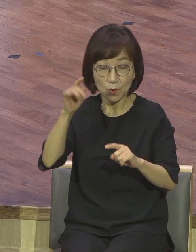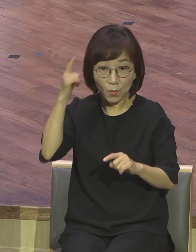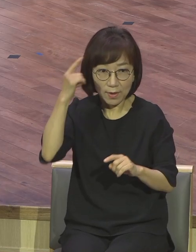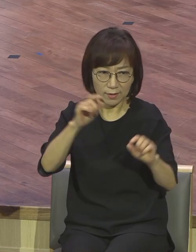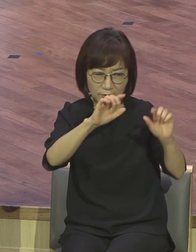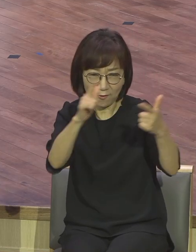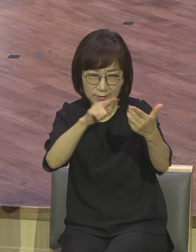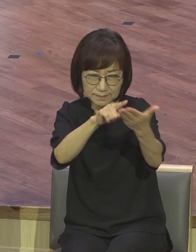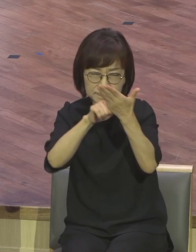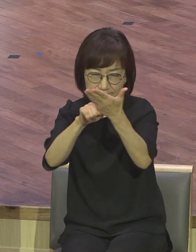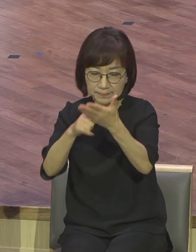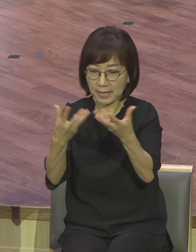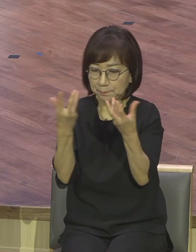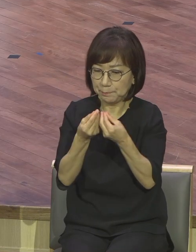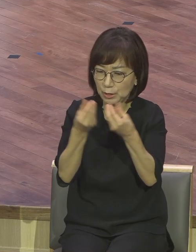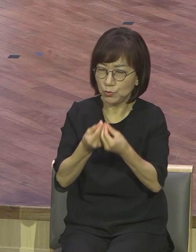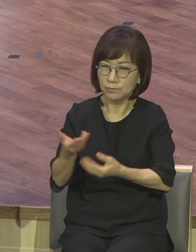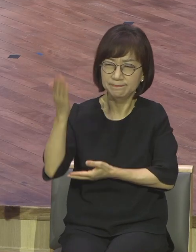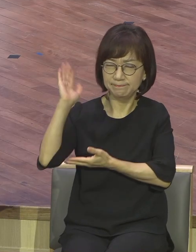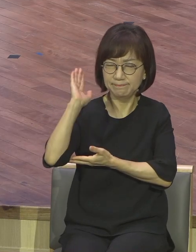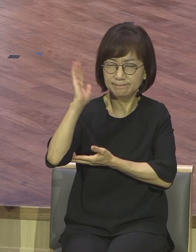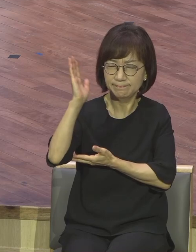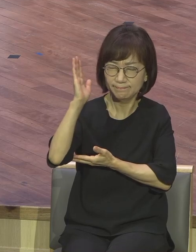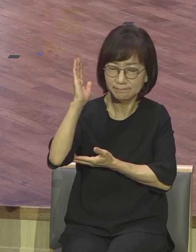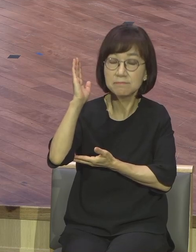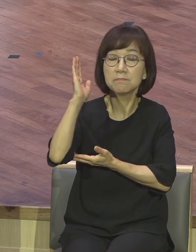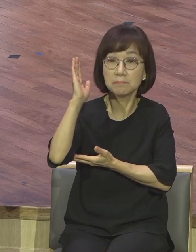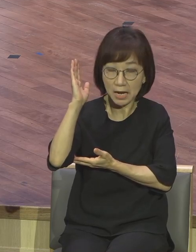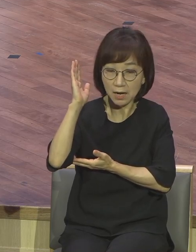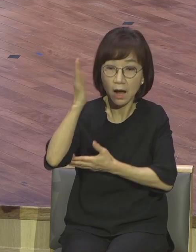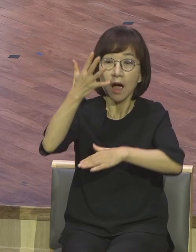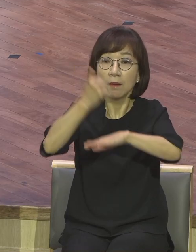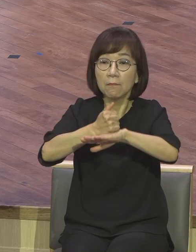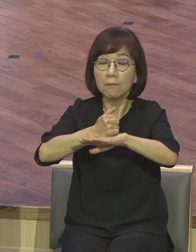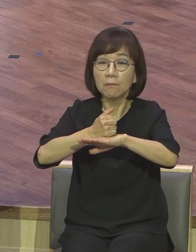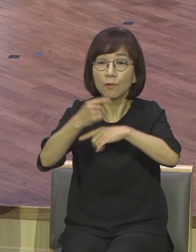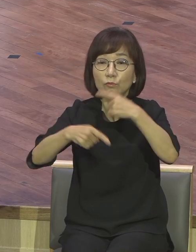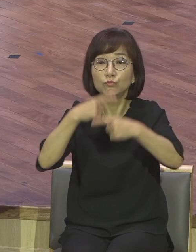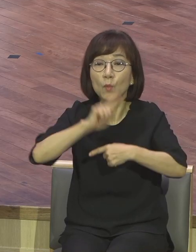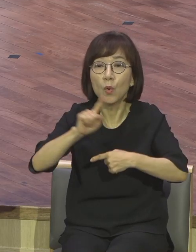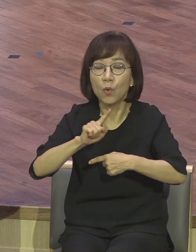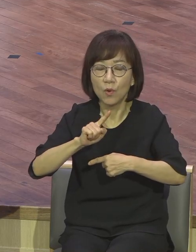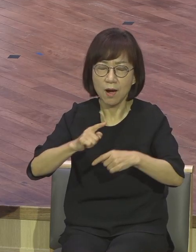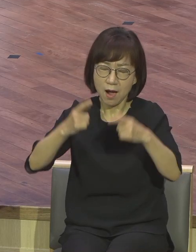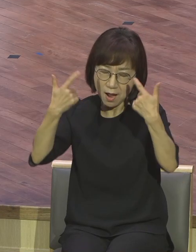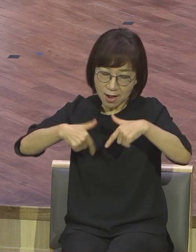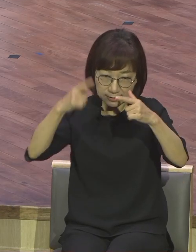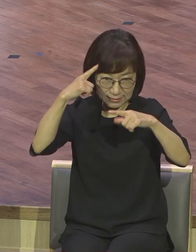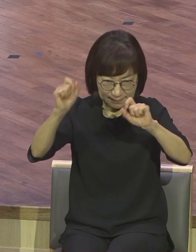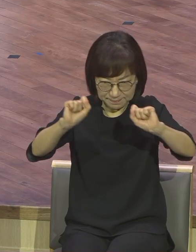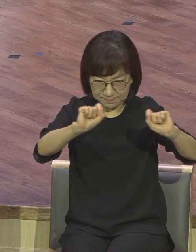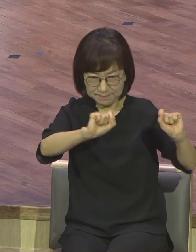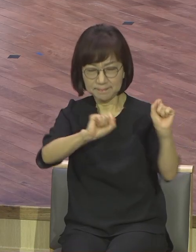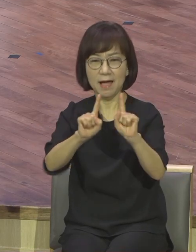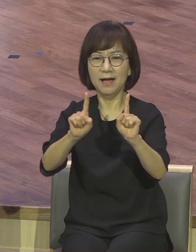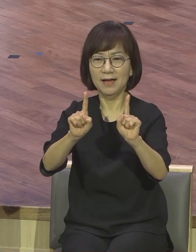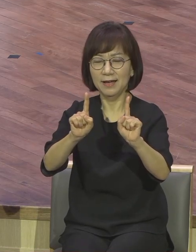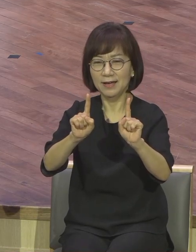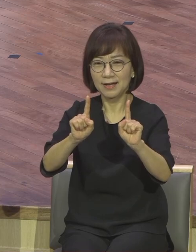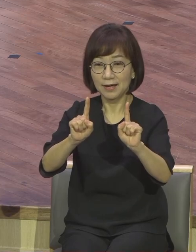통해서 말씀을 하신 후에 결론적으로 이 표현을 사용했습니다. 그러므로 깨어있어라.